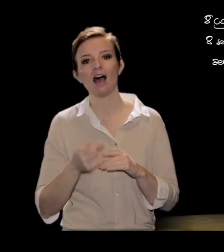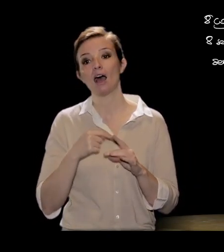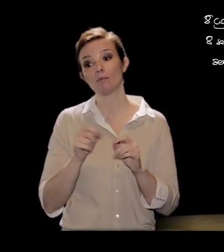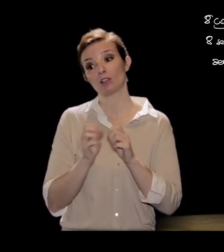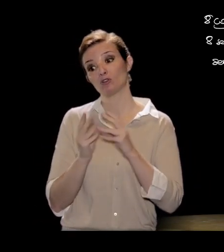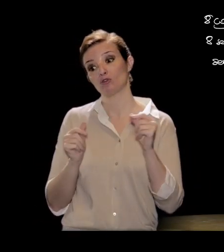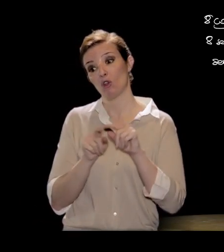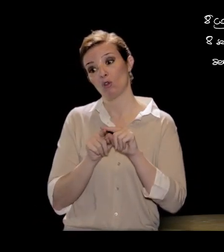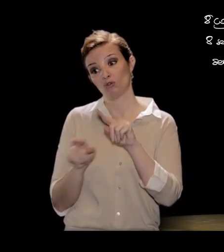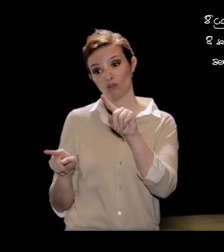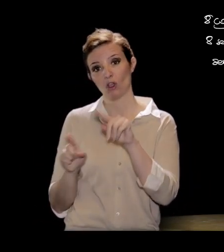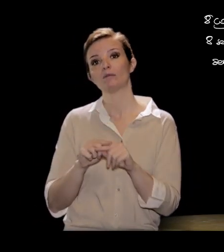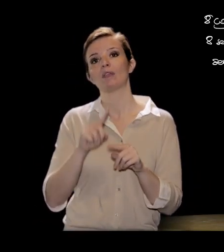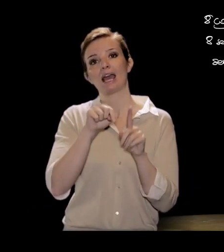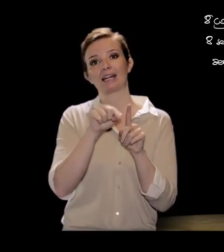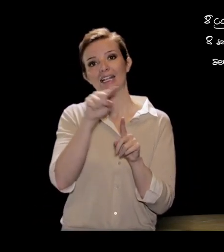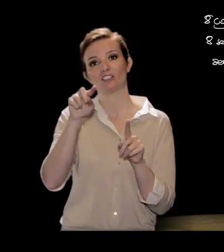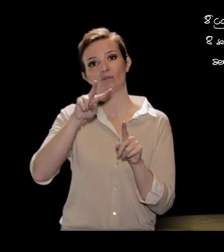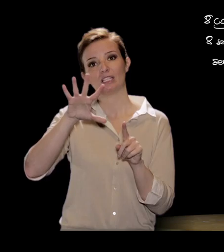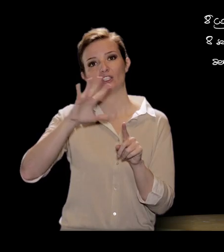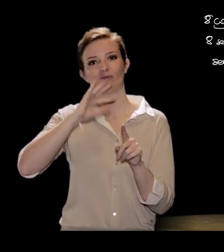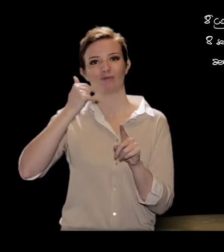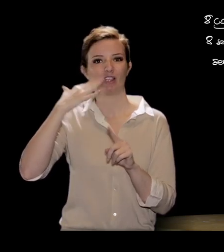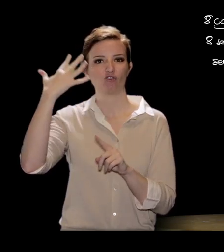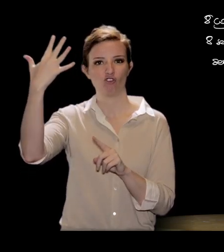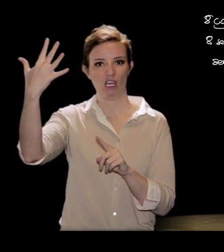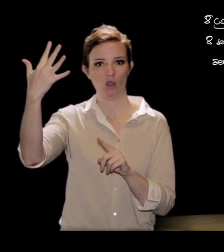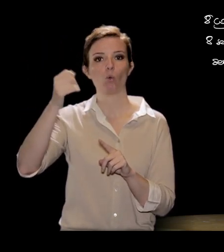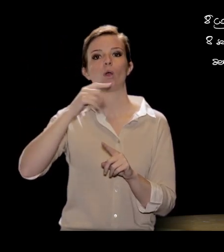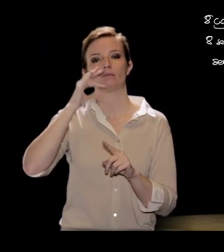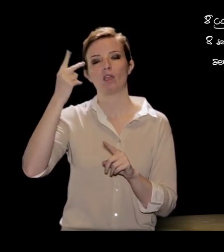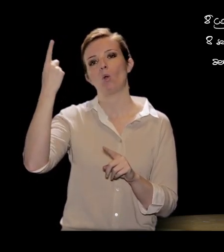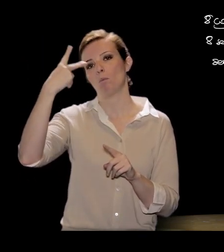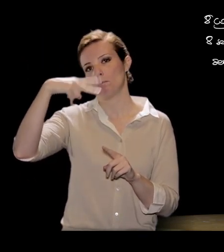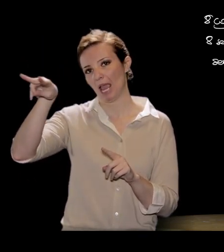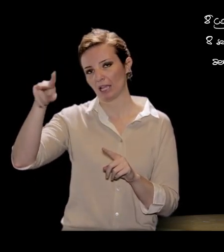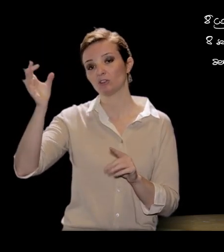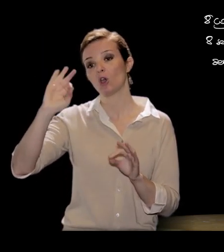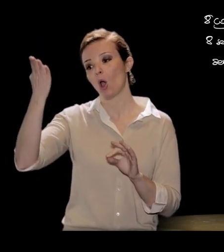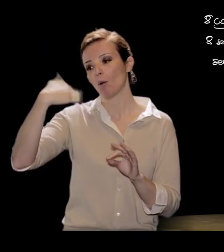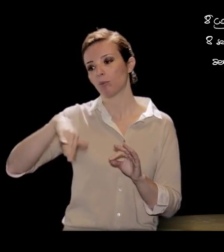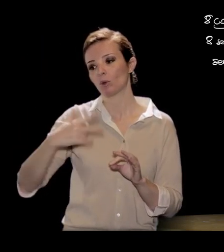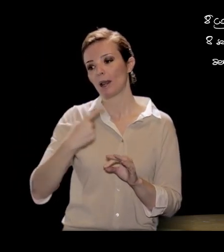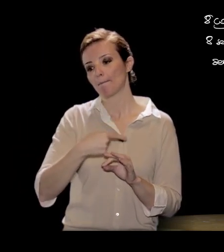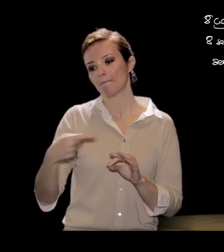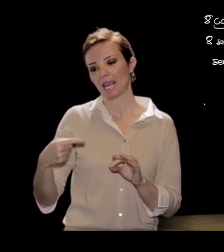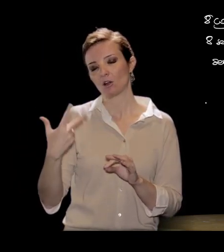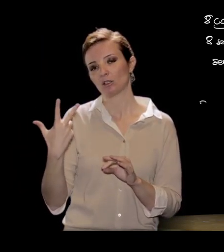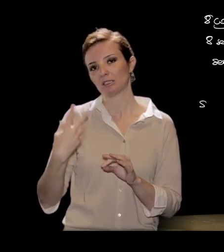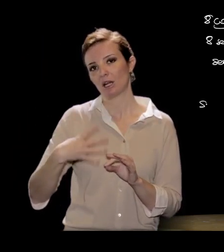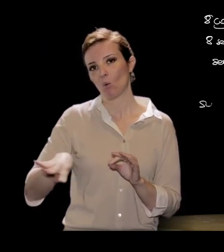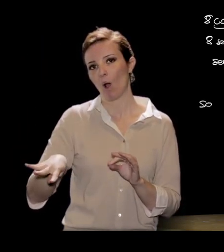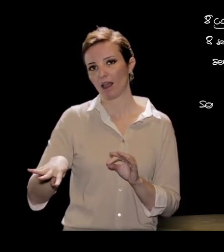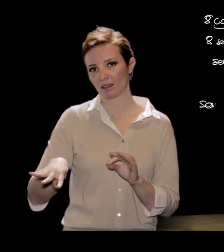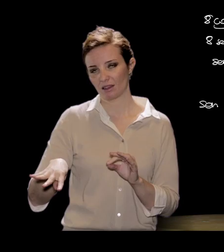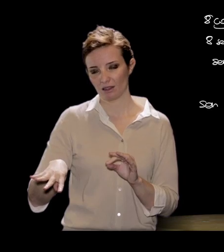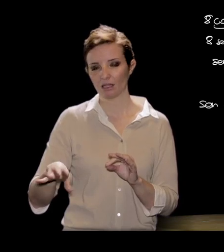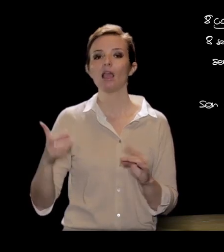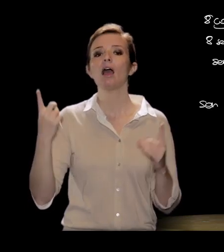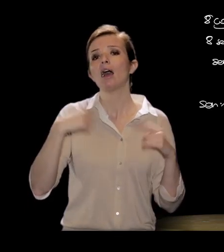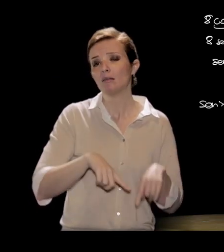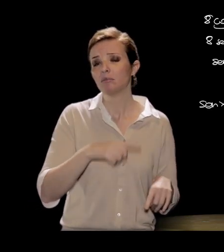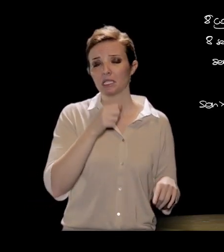ovviamente radice di 25 quindi 5, quindi abbiamo sopra 1 mezzo oppure meno 3 quarti. A questo punto si tratta